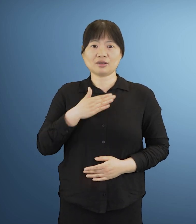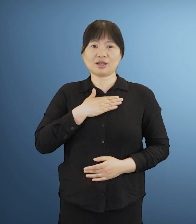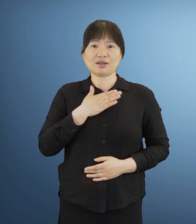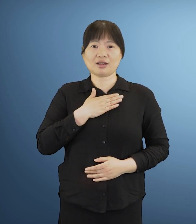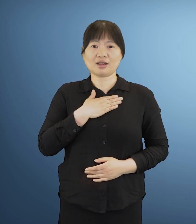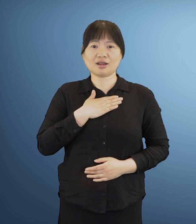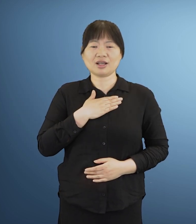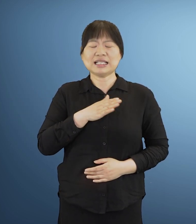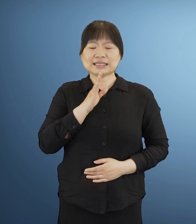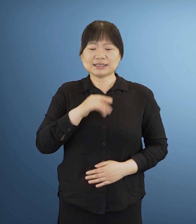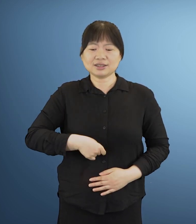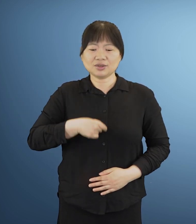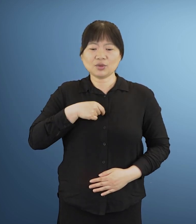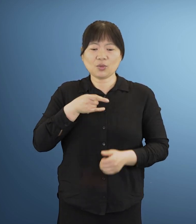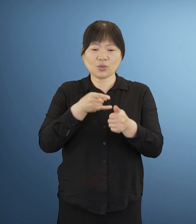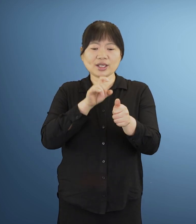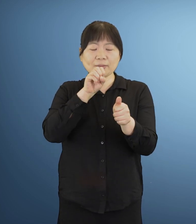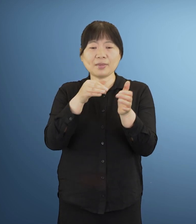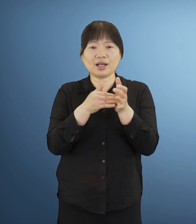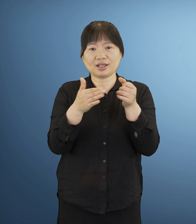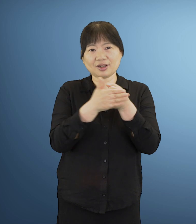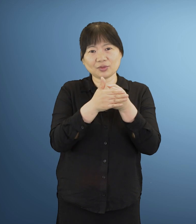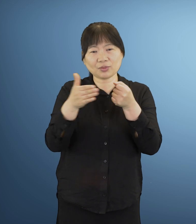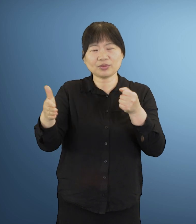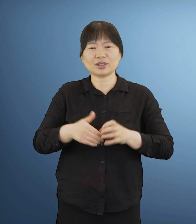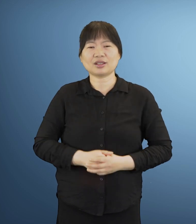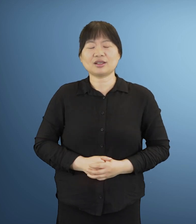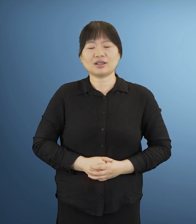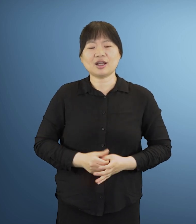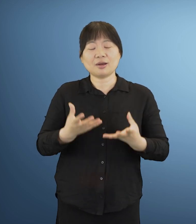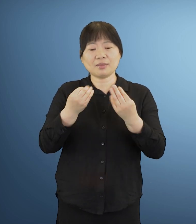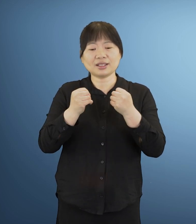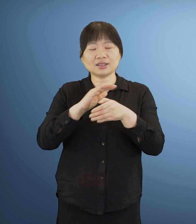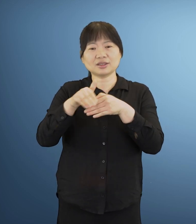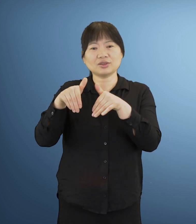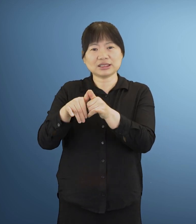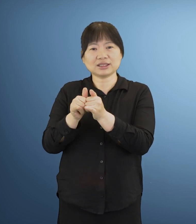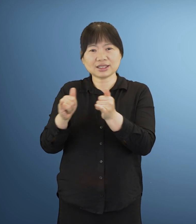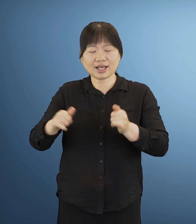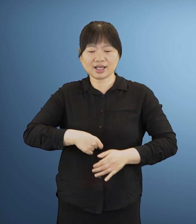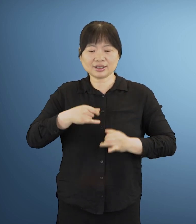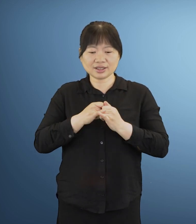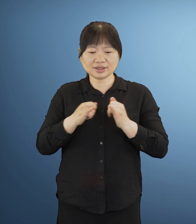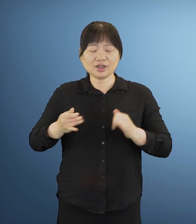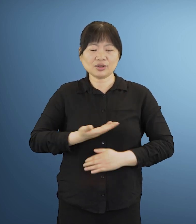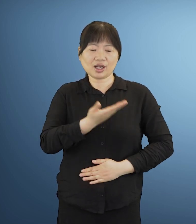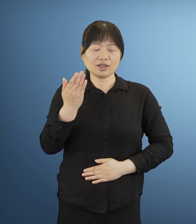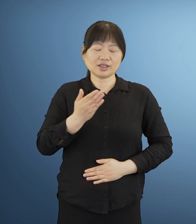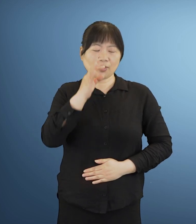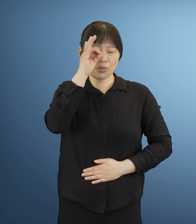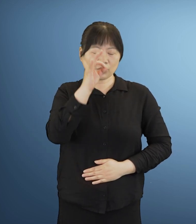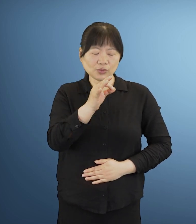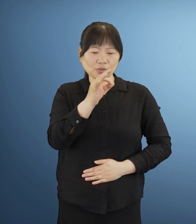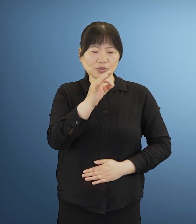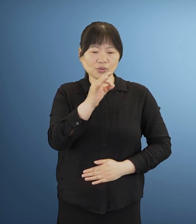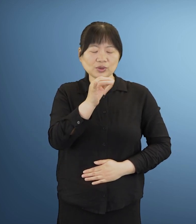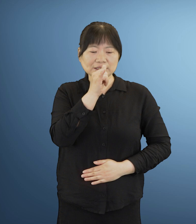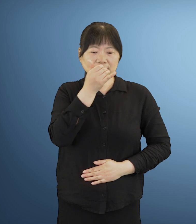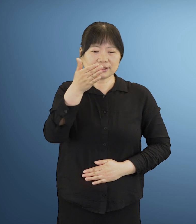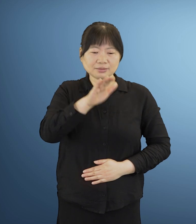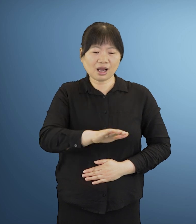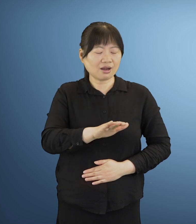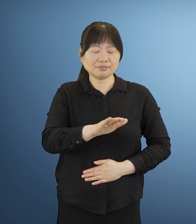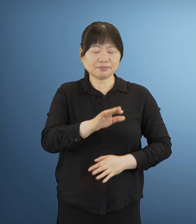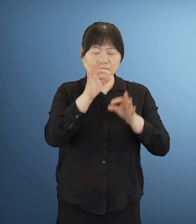내가 진실로 너희에게 이르노니 많은 선지자와 의인이 너희가 보는 것을 보고자 하여도 보지 못하였고